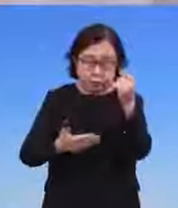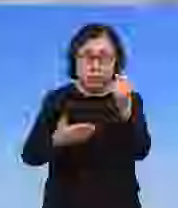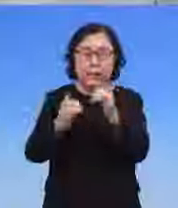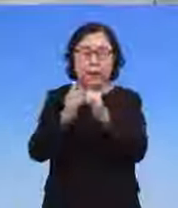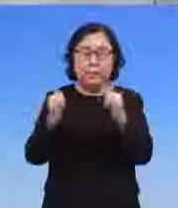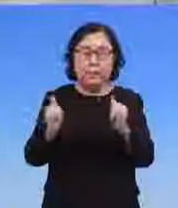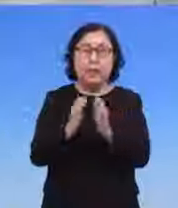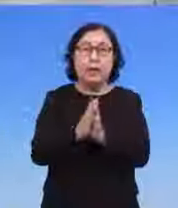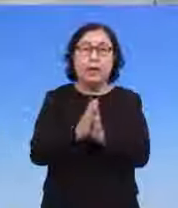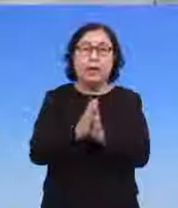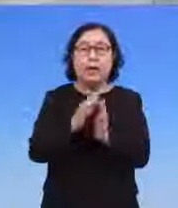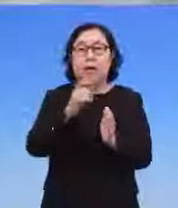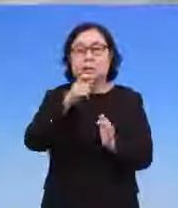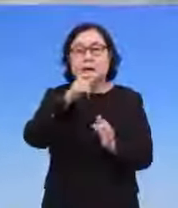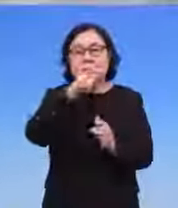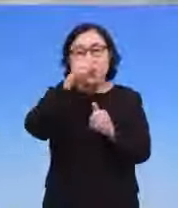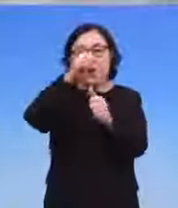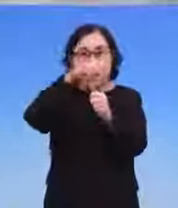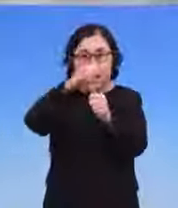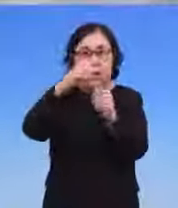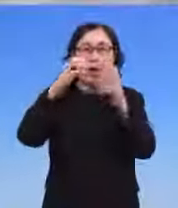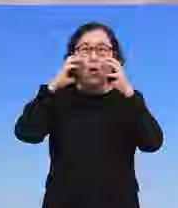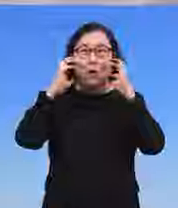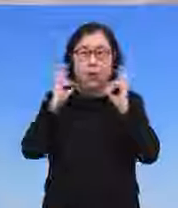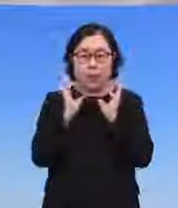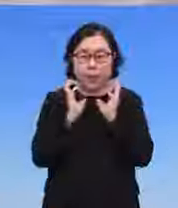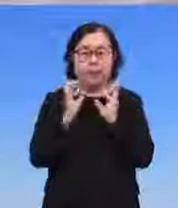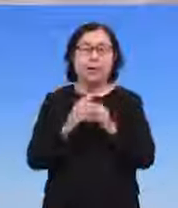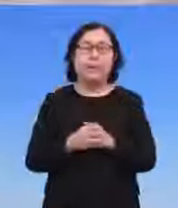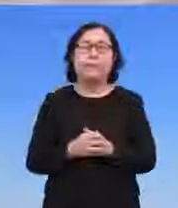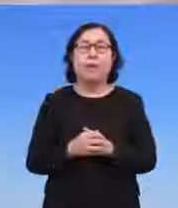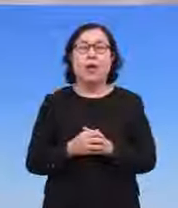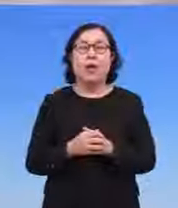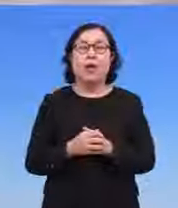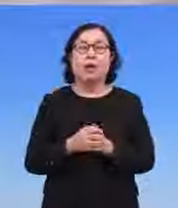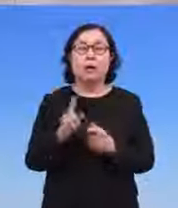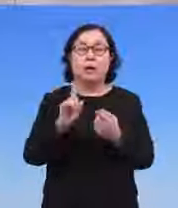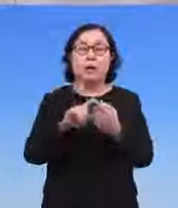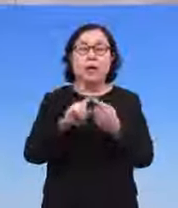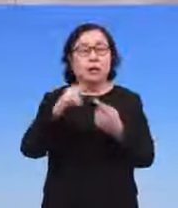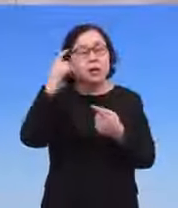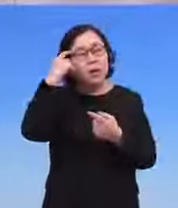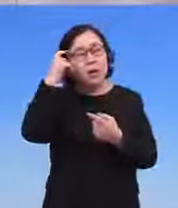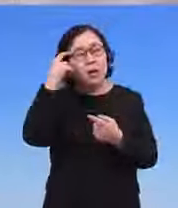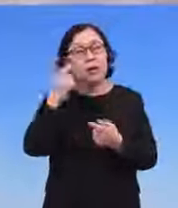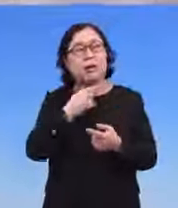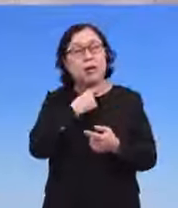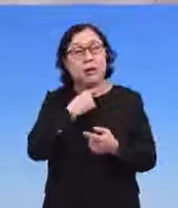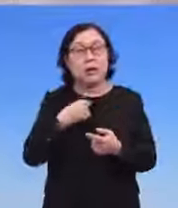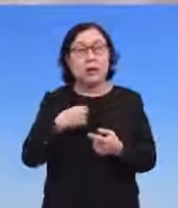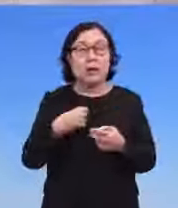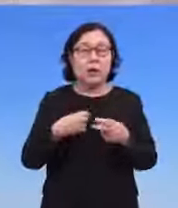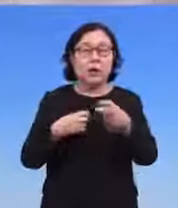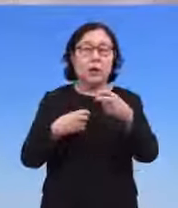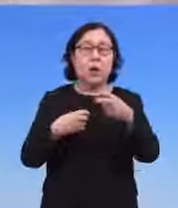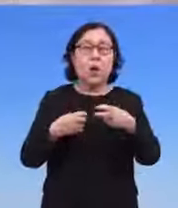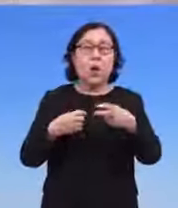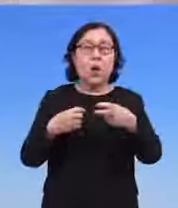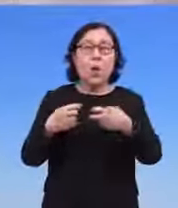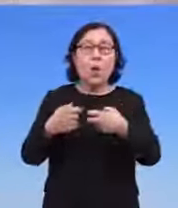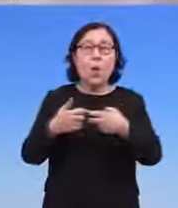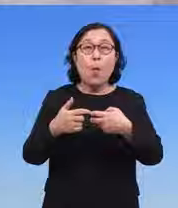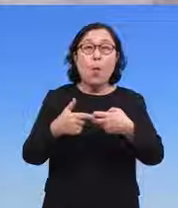그래서 제가 오늘 이 부분을 이제 오늘 좀 살펴보려고 하는데요. 사실 저는 이 마가복음